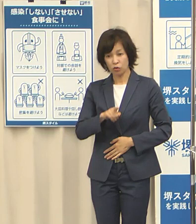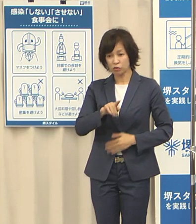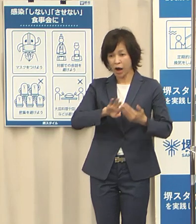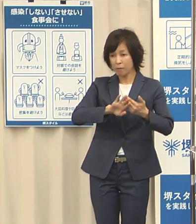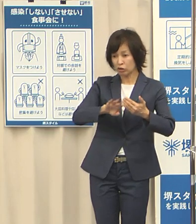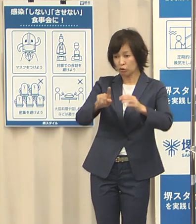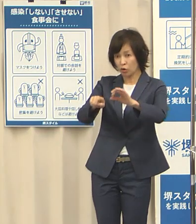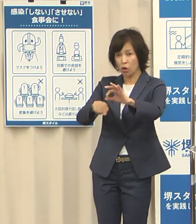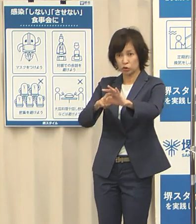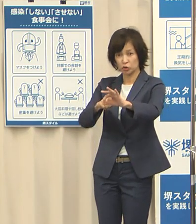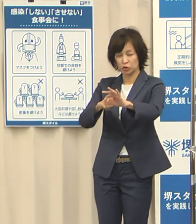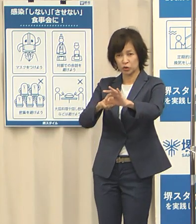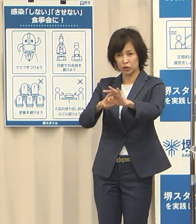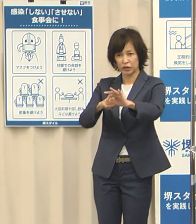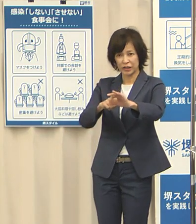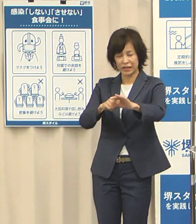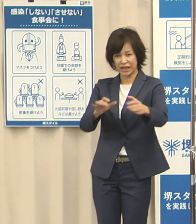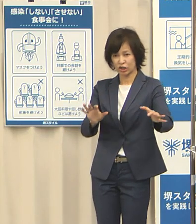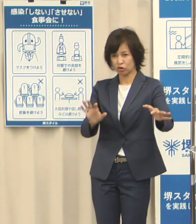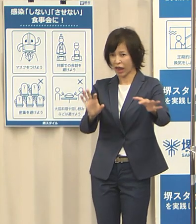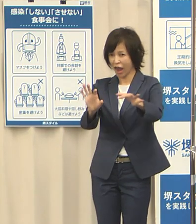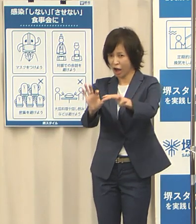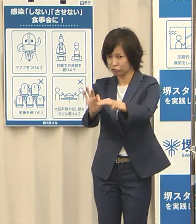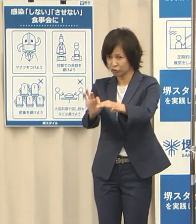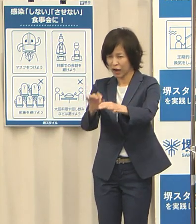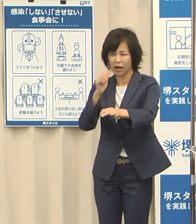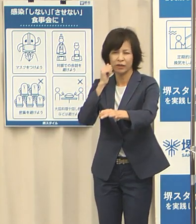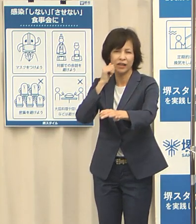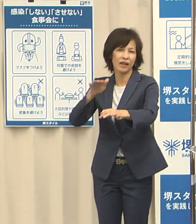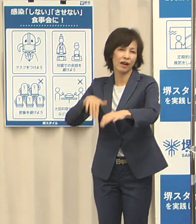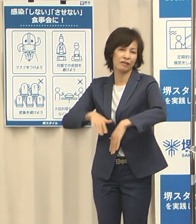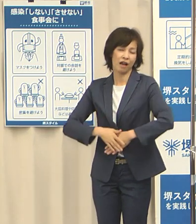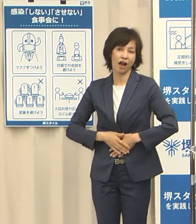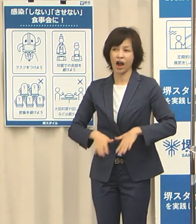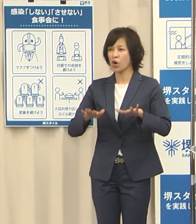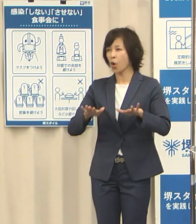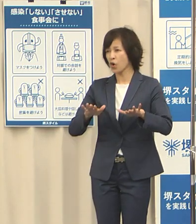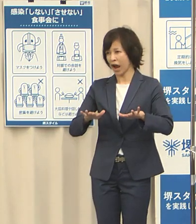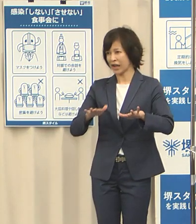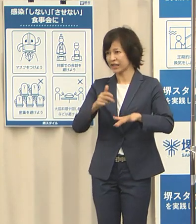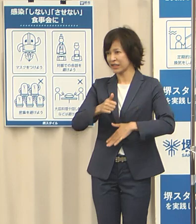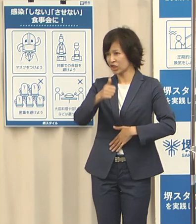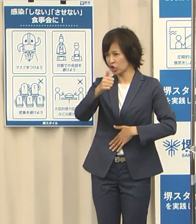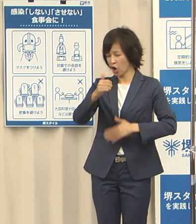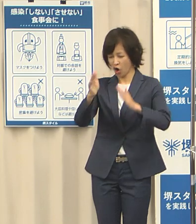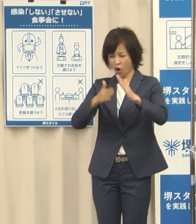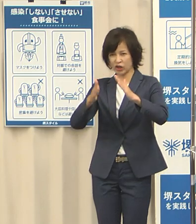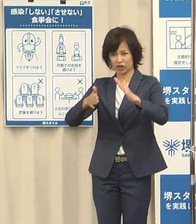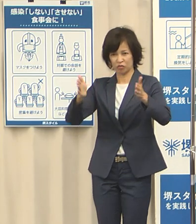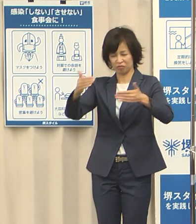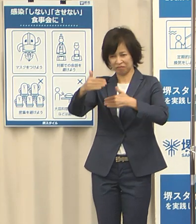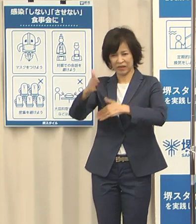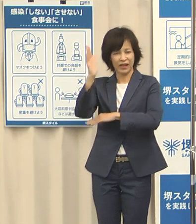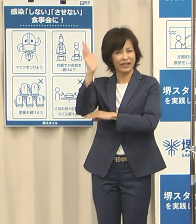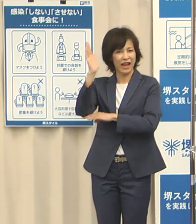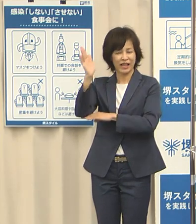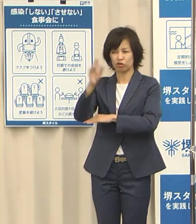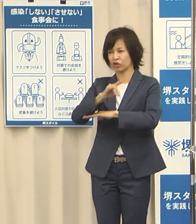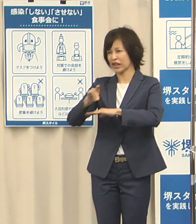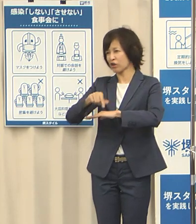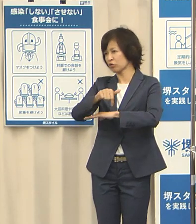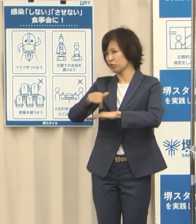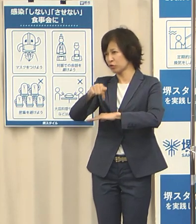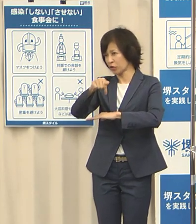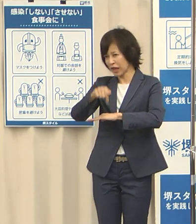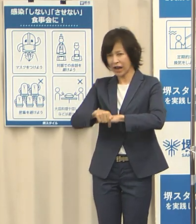なかなか進まなかったと。それが今回市長公室に政策企画部の中に民間活力担当を